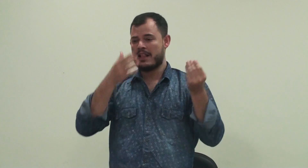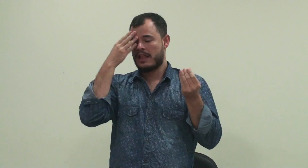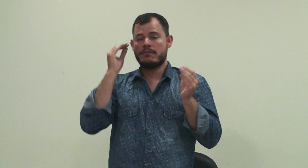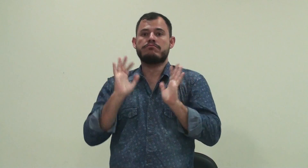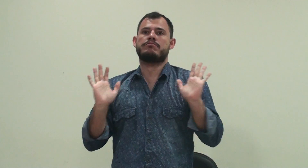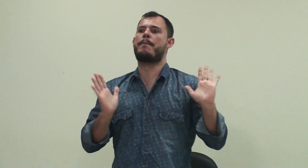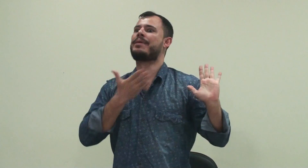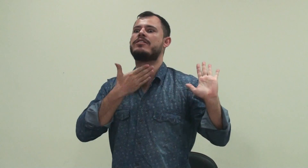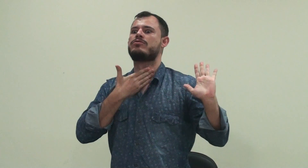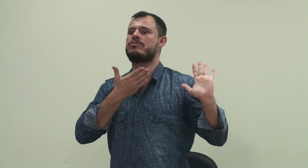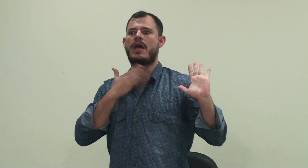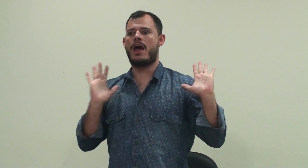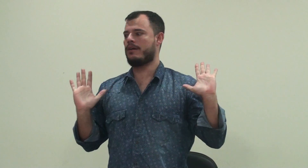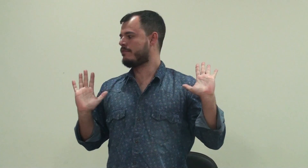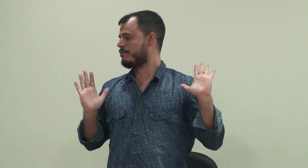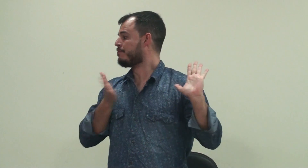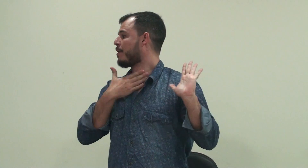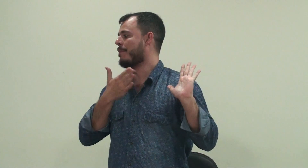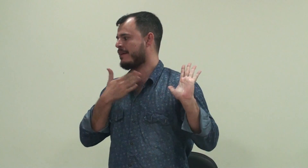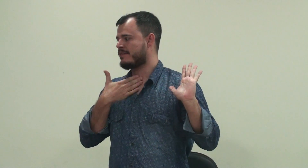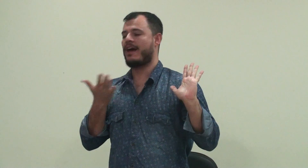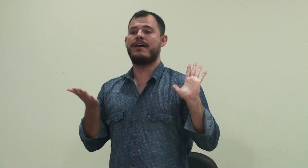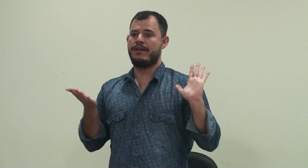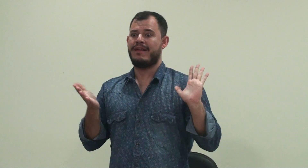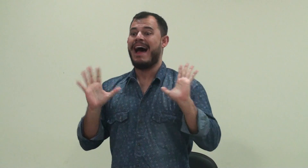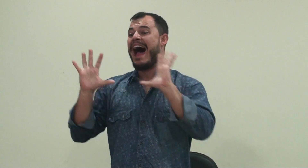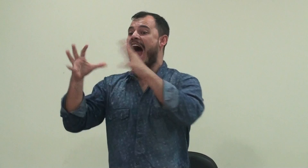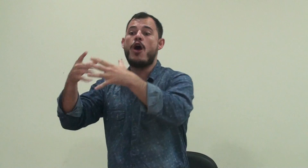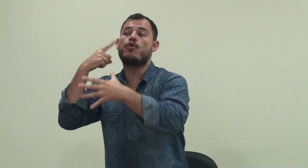questionamentos que às vezes se esquece